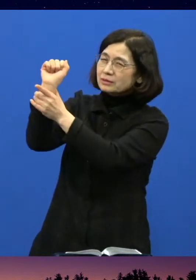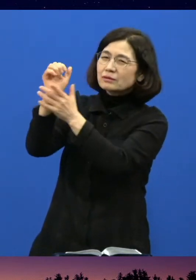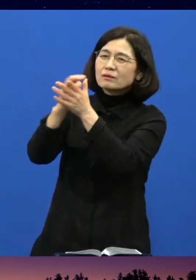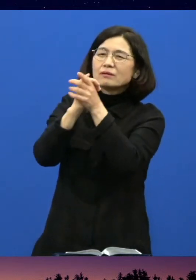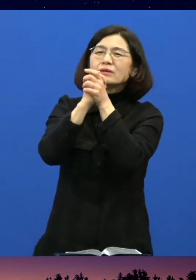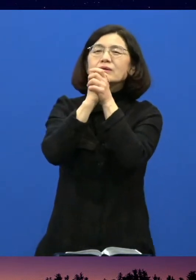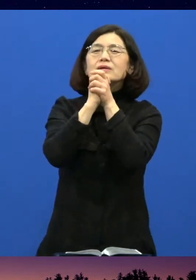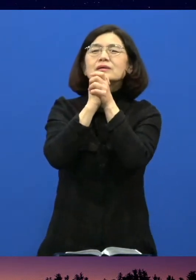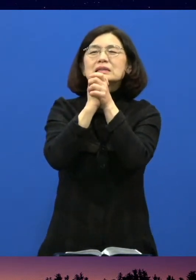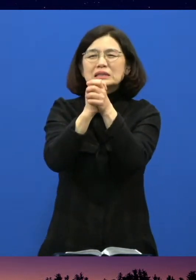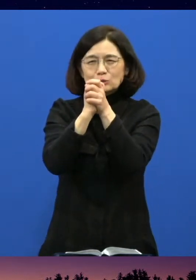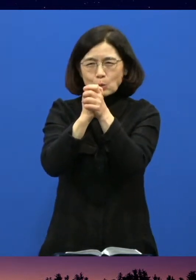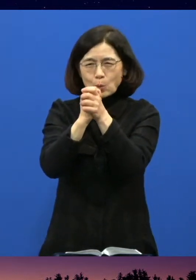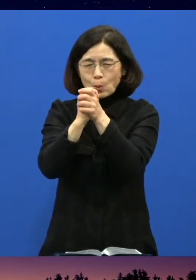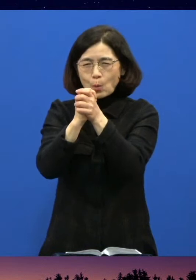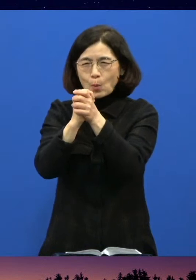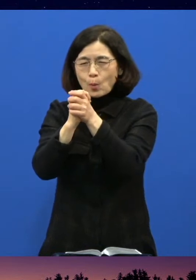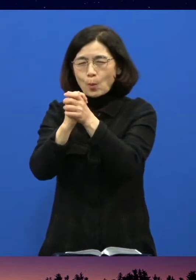그분에게 메어 달리는,